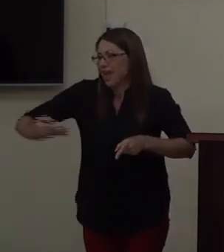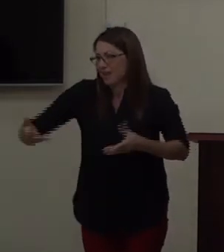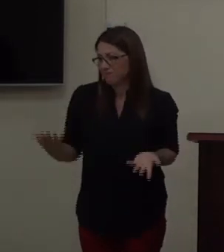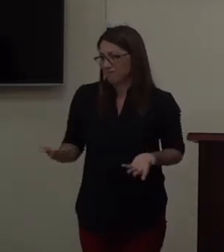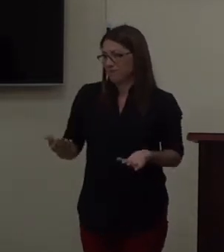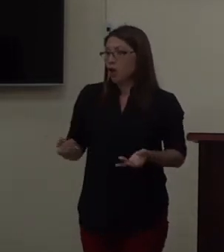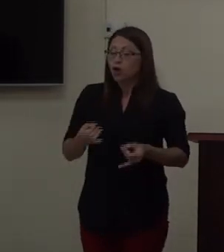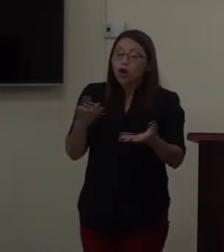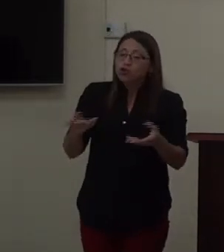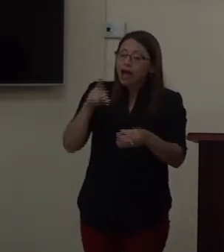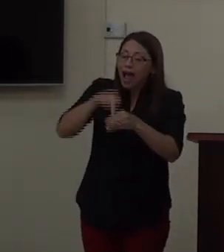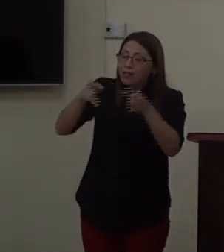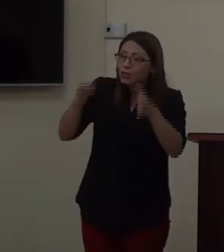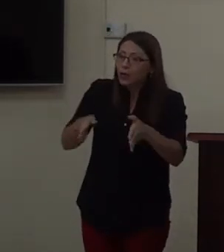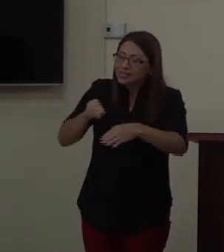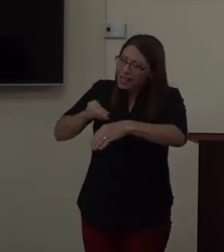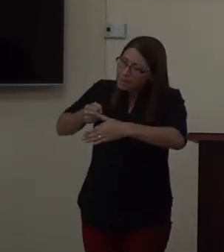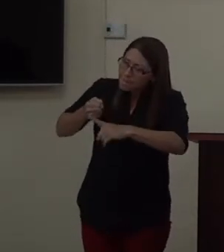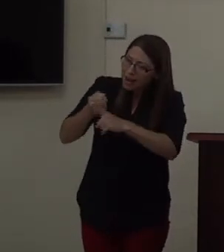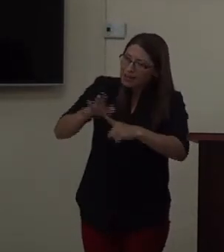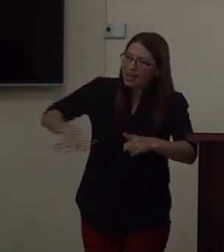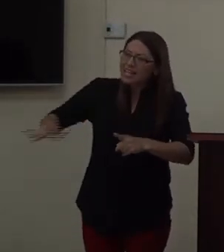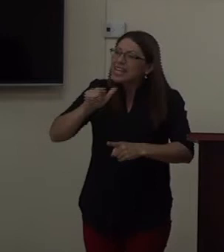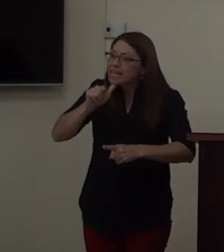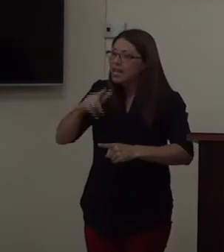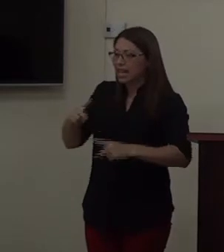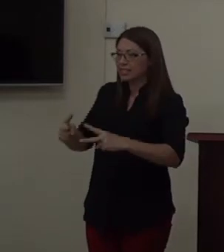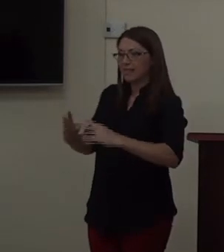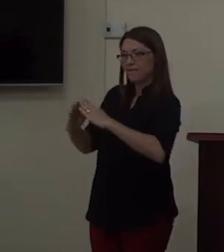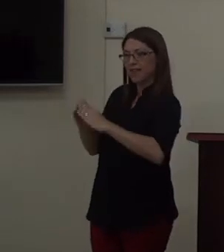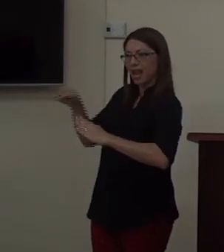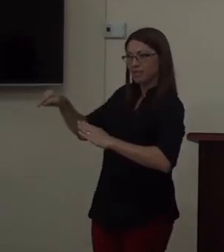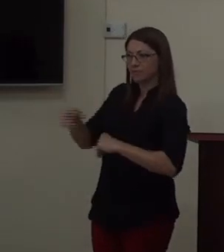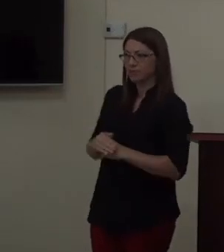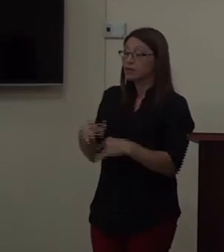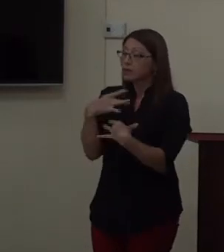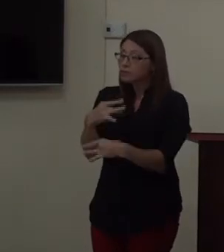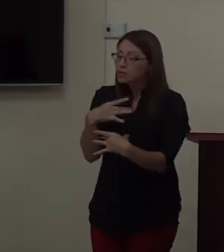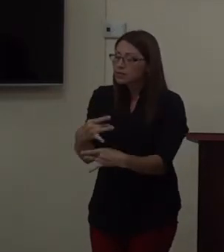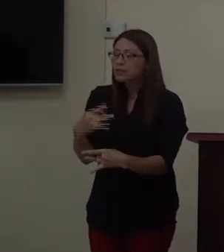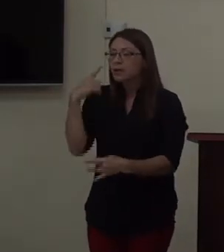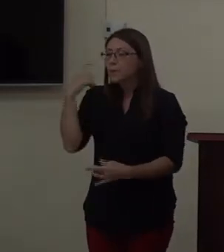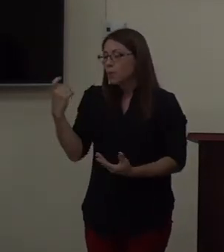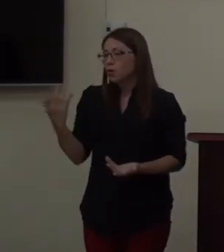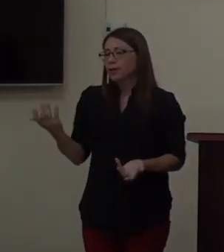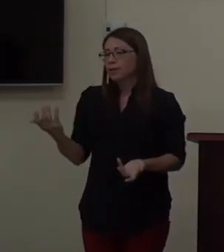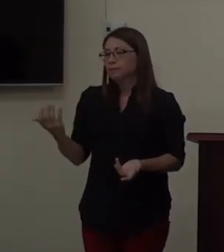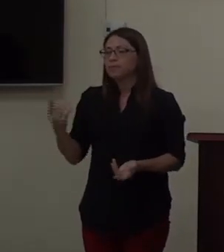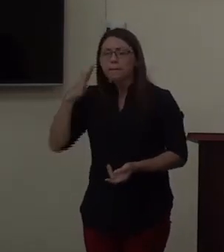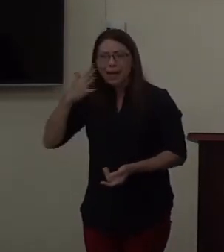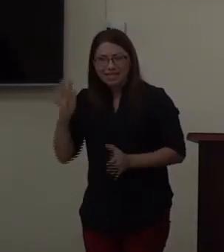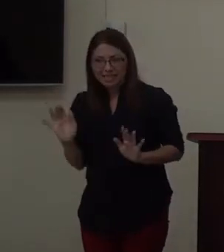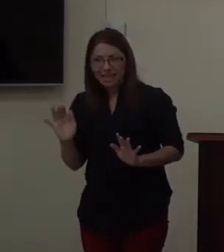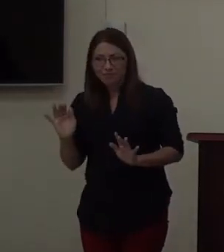que impactan cotidianamente esta comunidad, son los que viven allí, ¿verdad? Y es muy interesante efectivamente porque pareciera, y